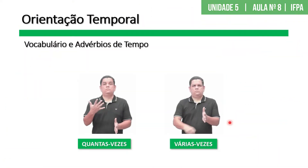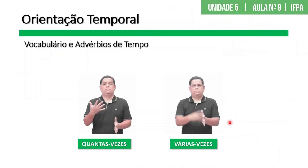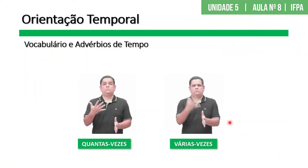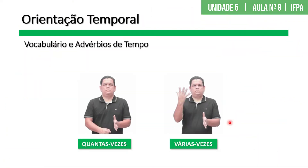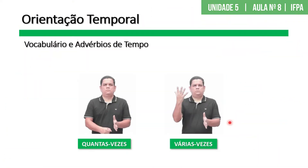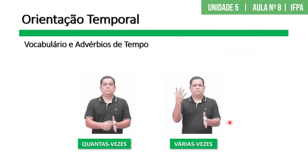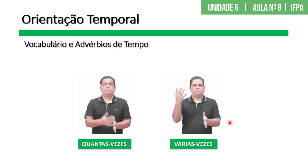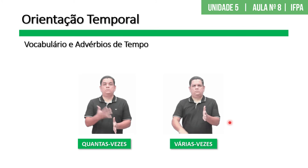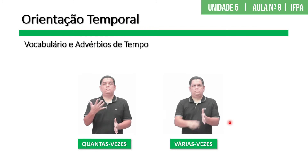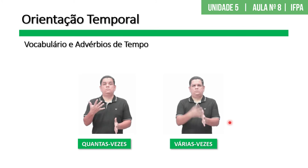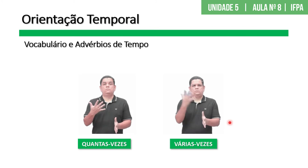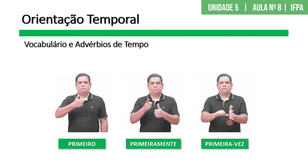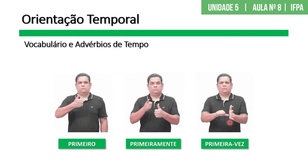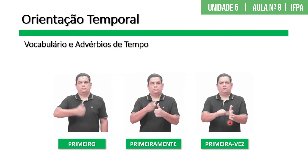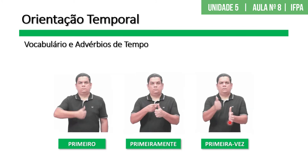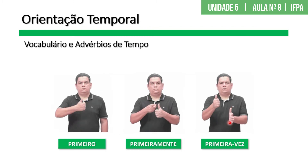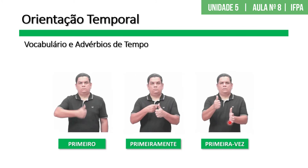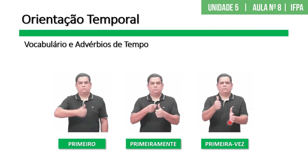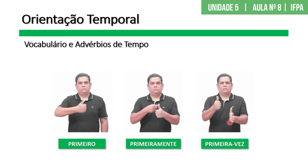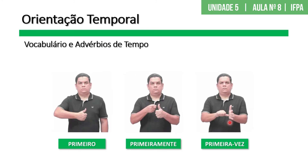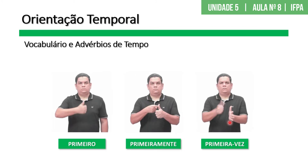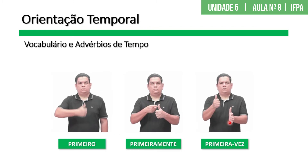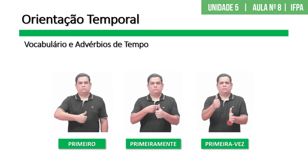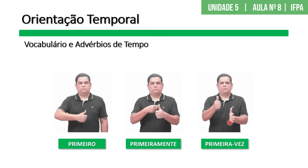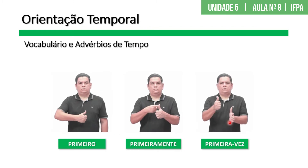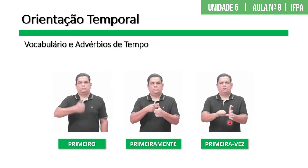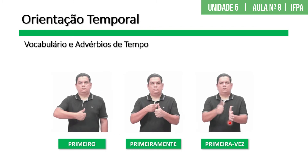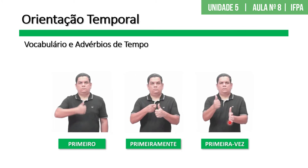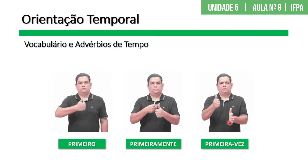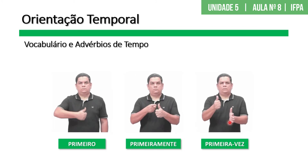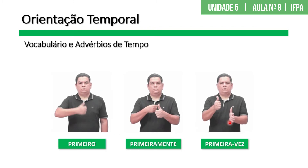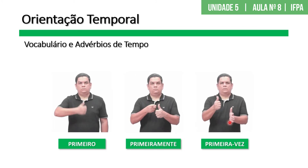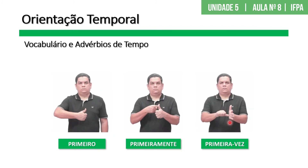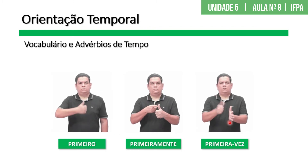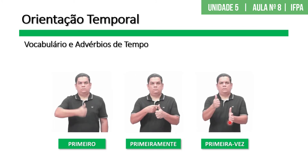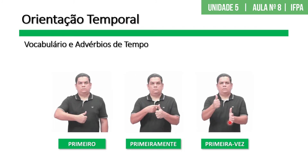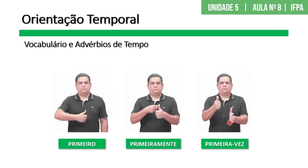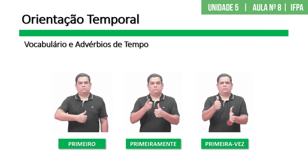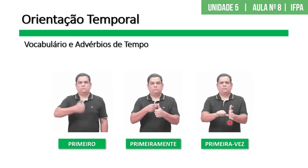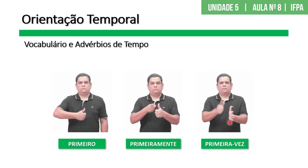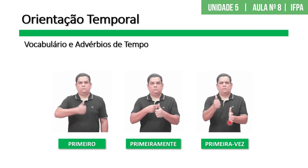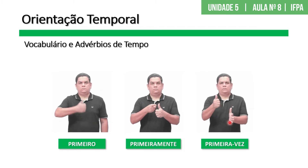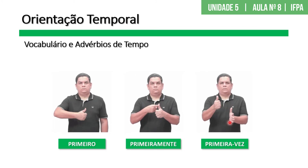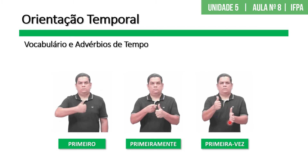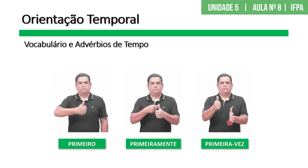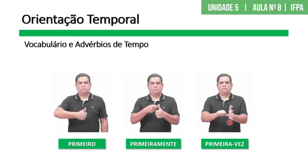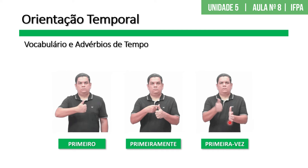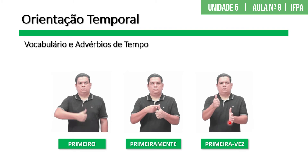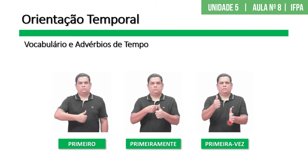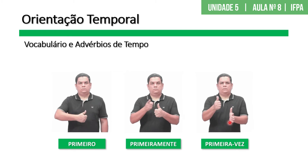Bom, depois eu tenho os sinais que eu agrupei que